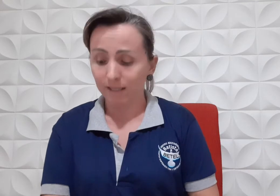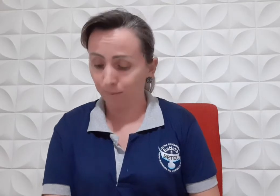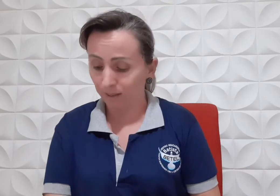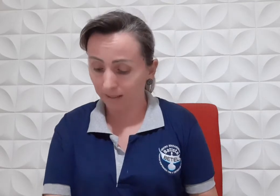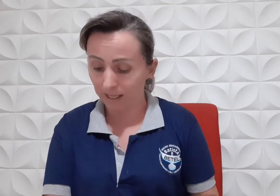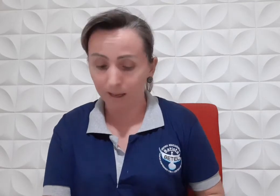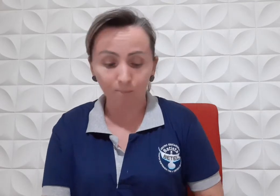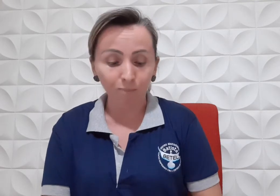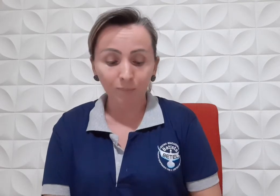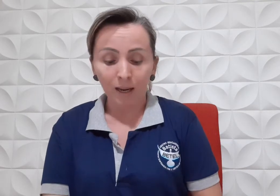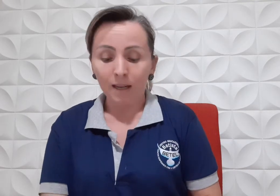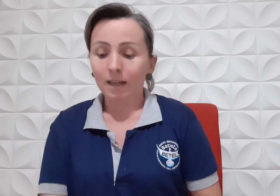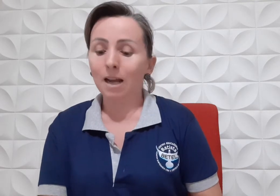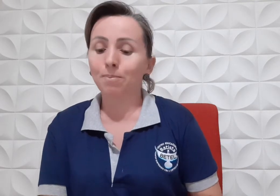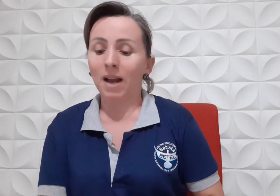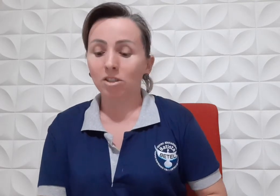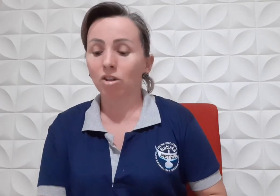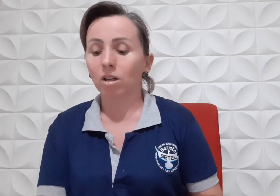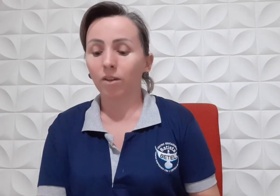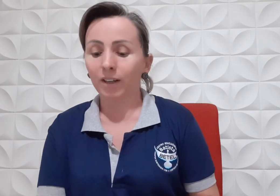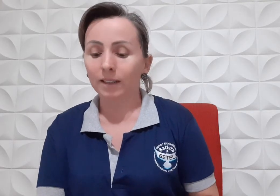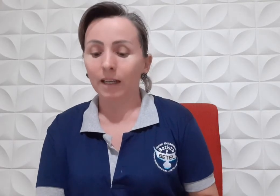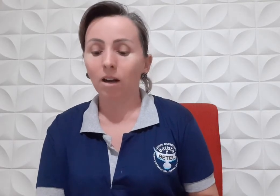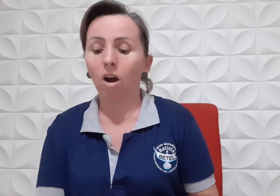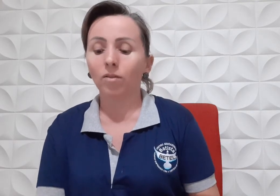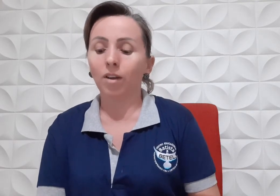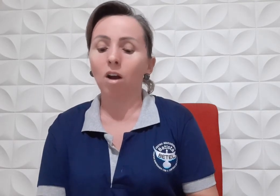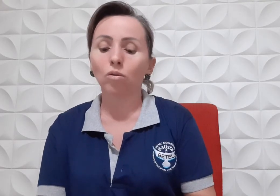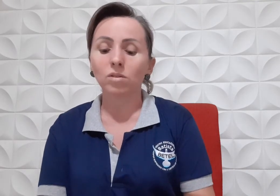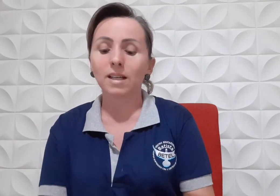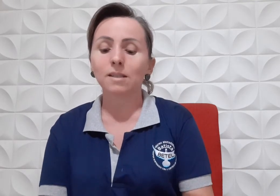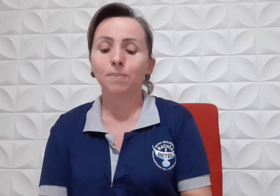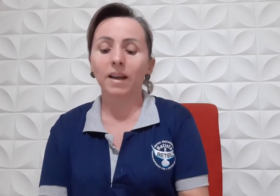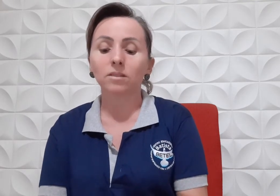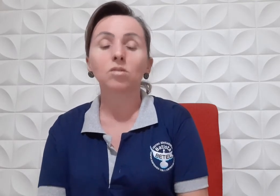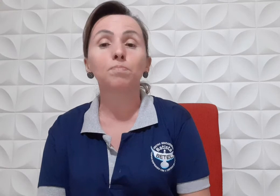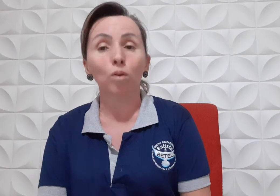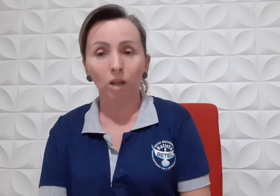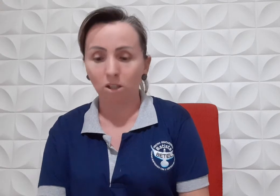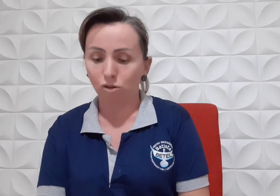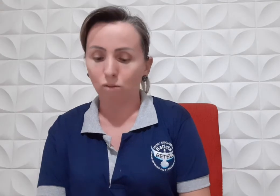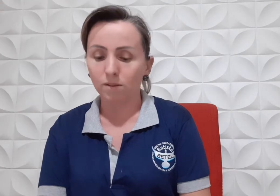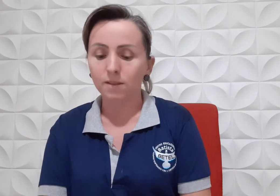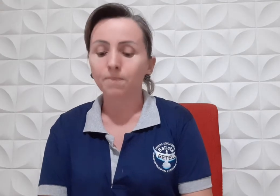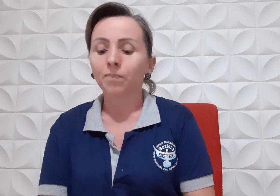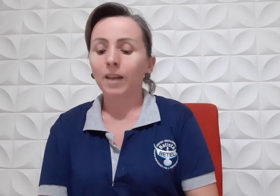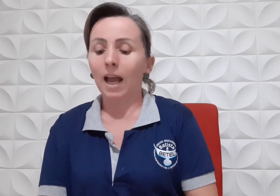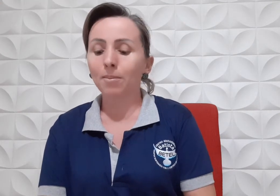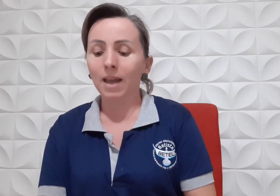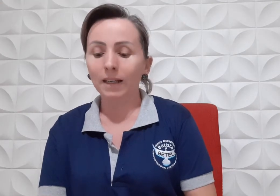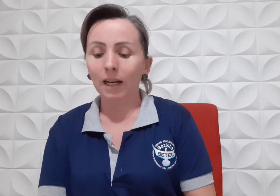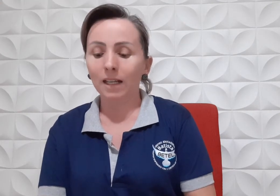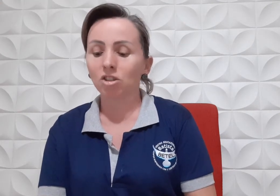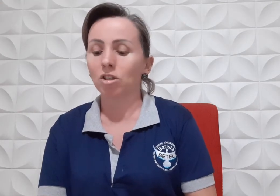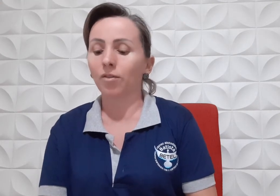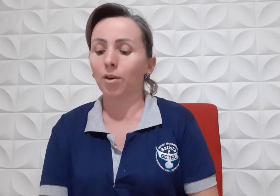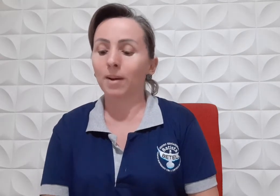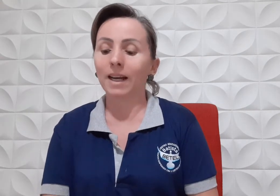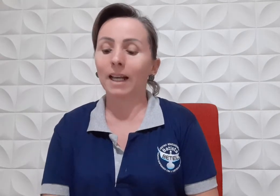temos aqui, na página 99, alguns aspectos políticos. A América Latina foi marcada